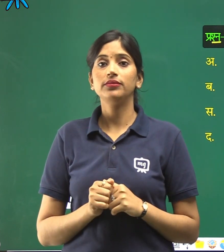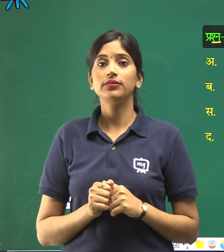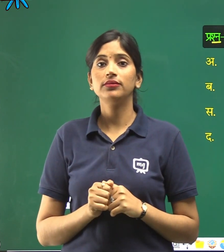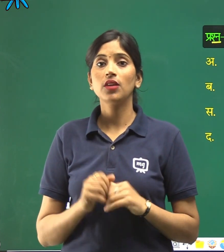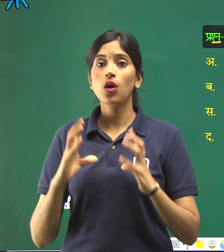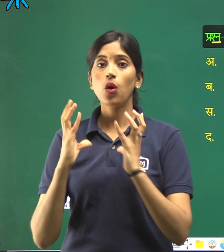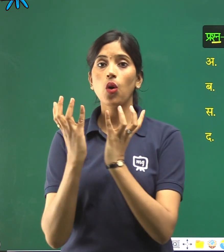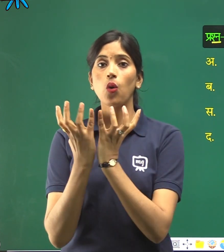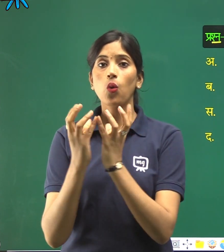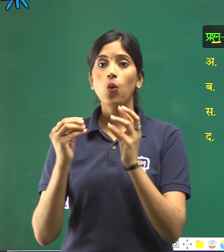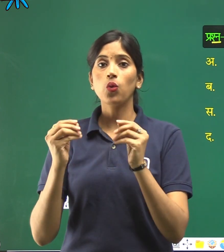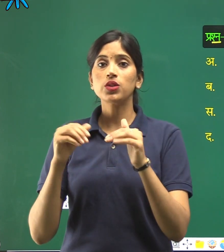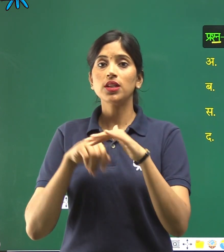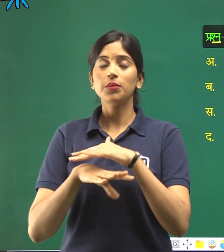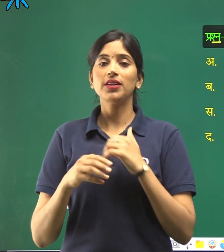घोंसले में